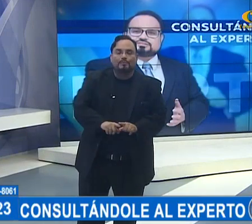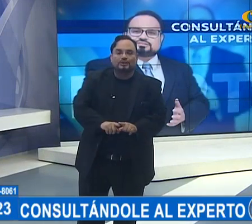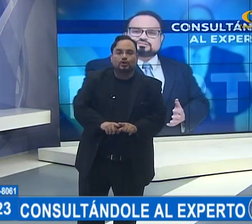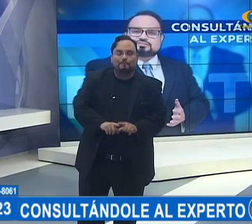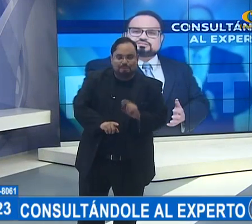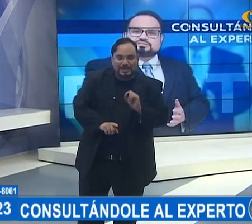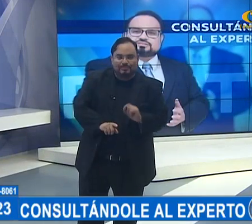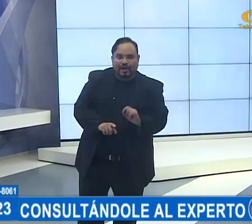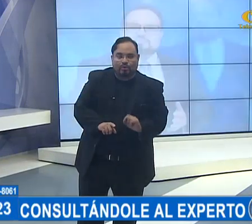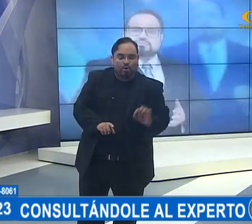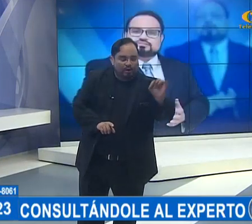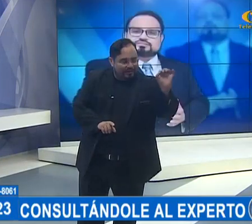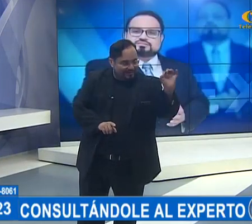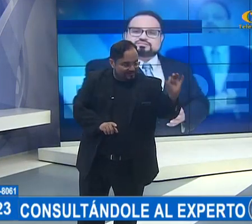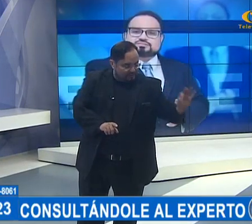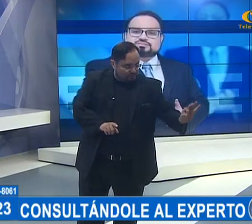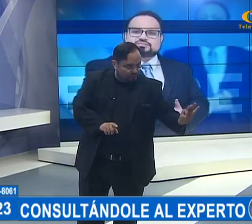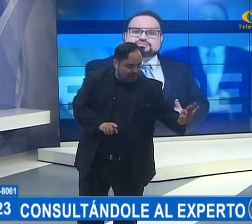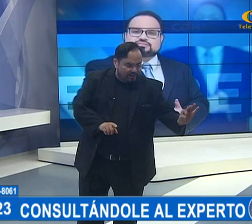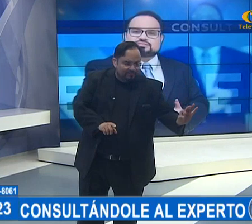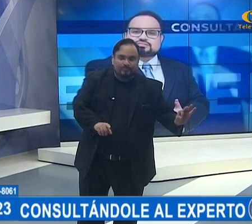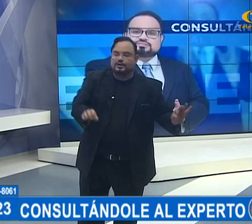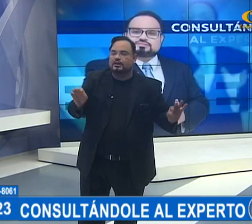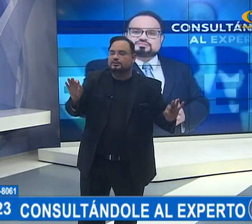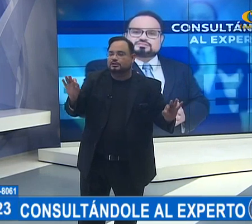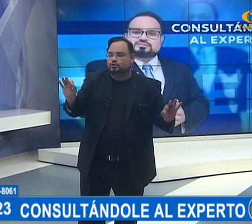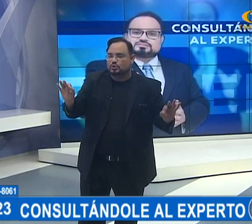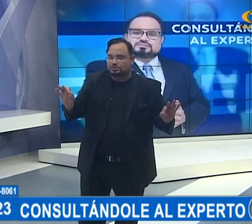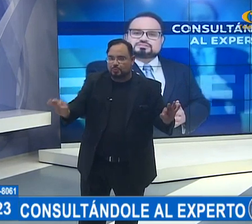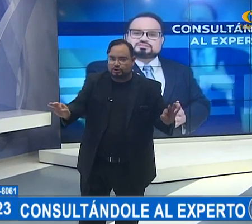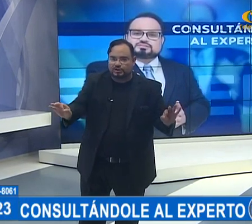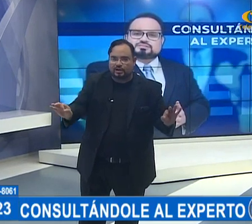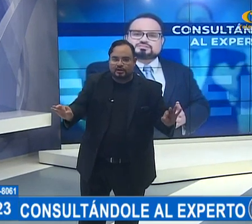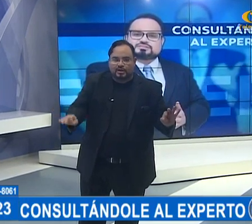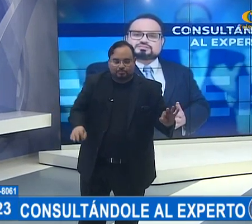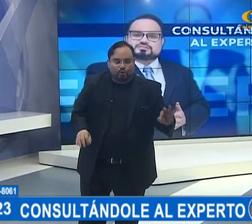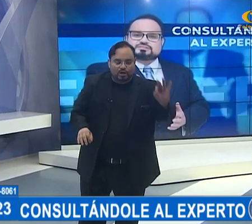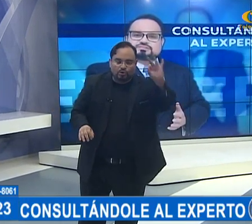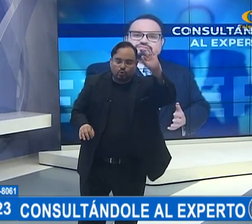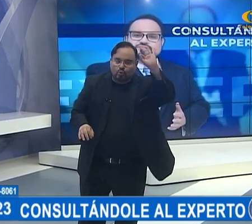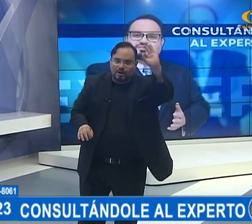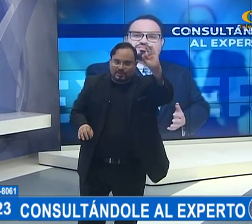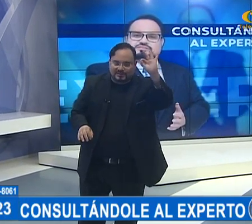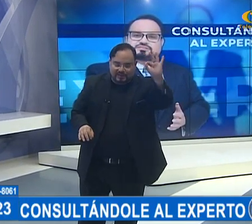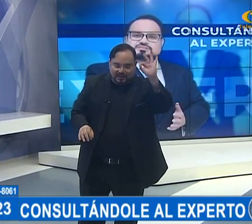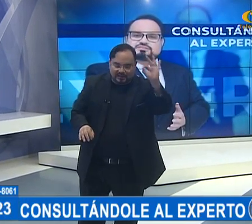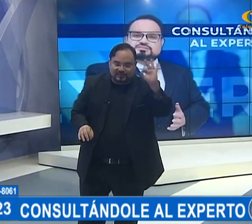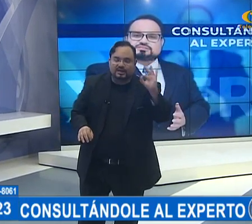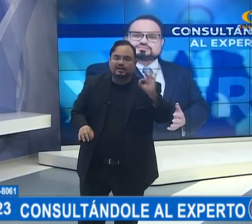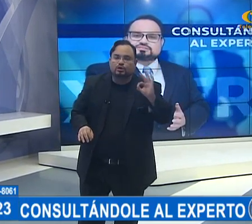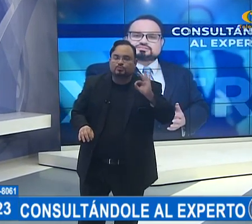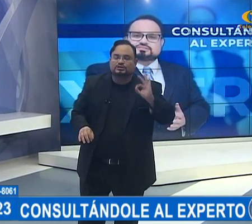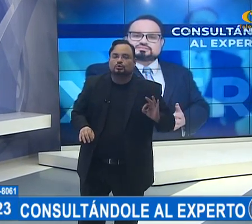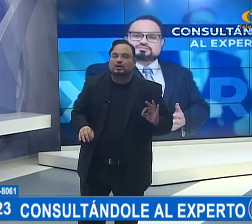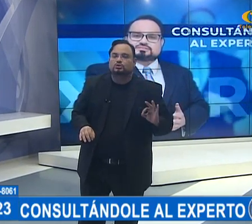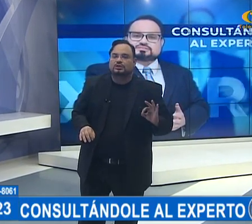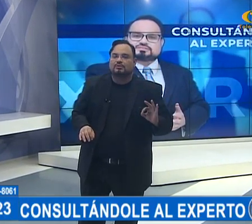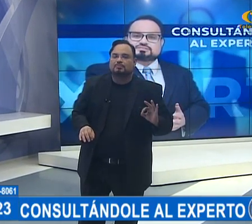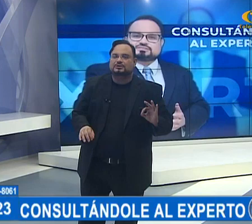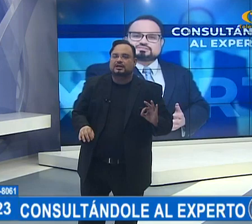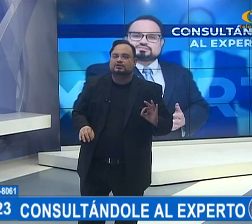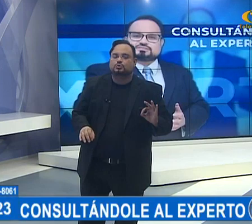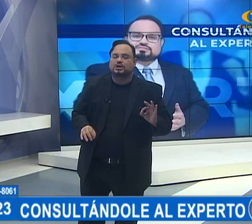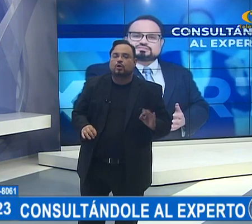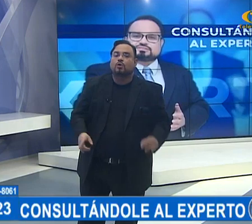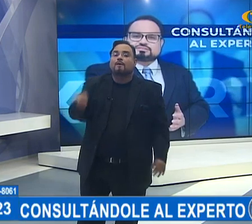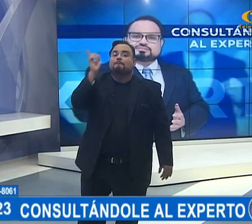un documento privado entre usted y entre su esposa, poniendo cuál va a ser la cantidad de dinero mensual que usted le